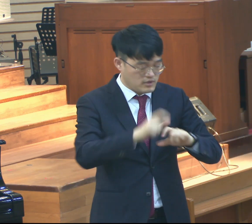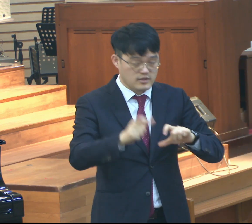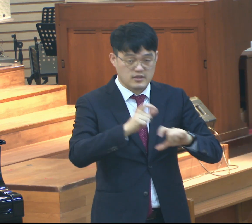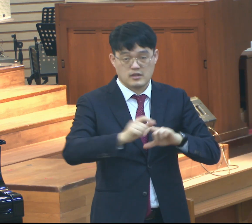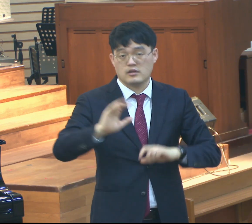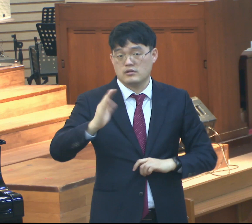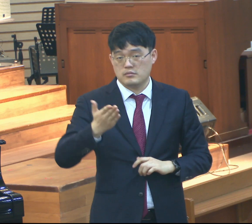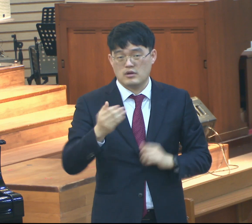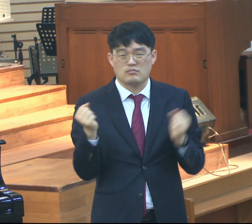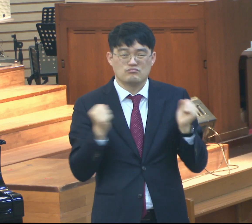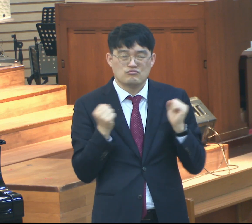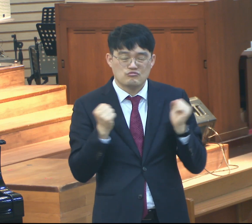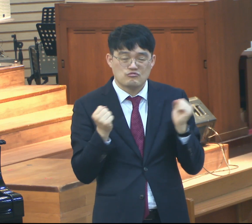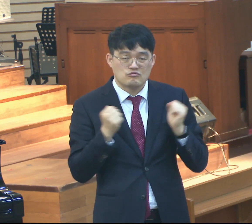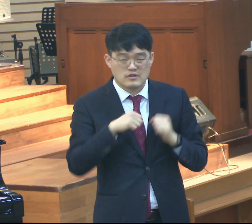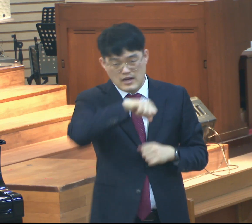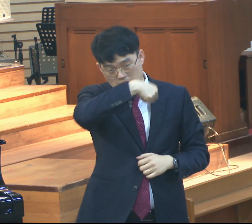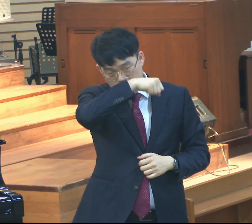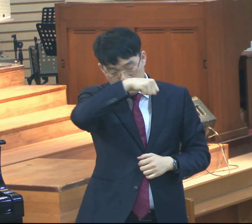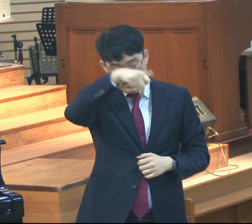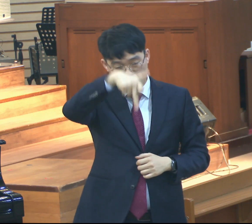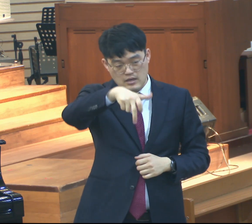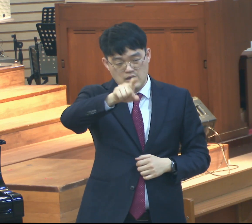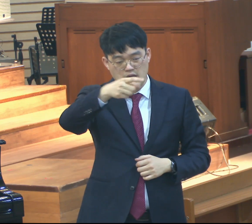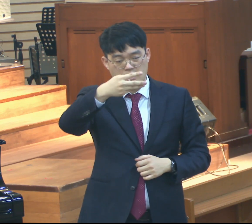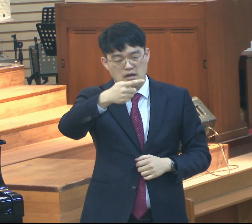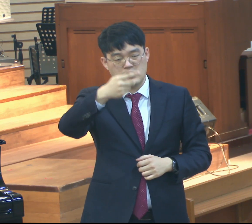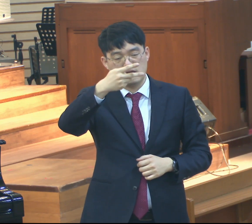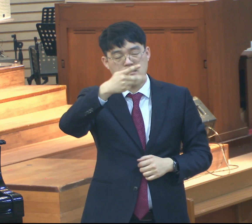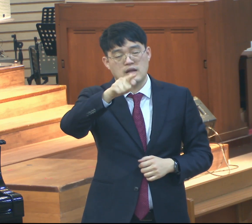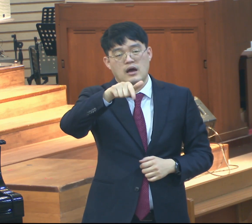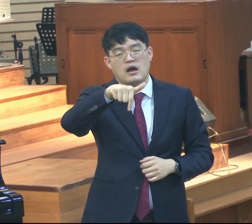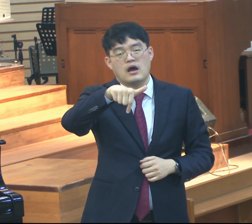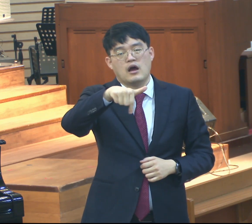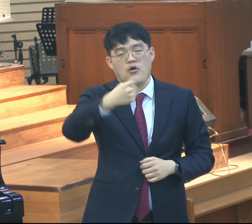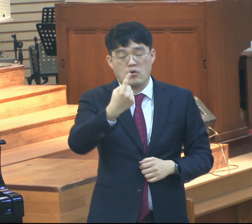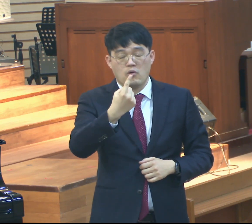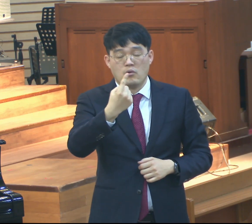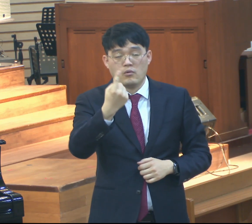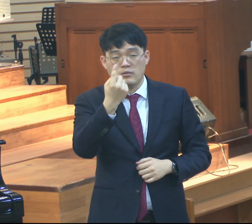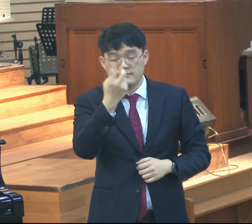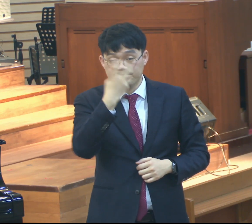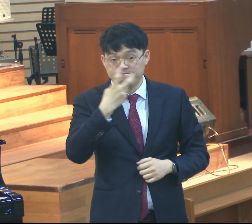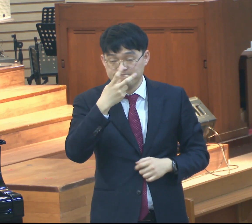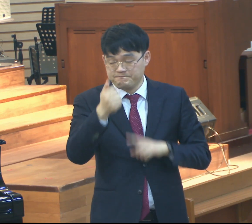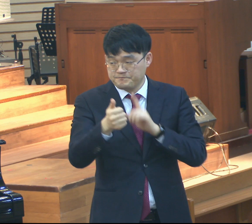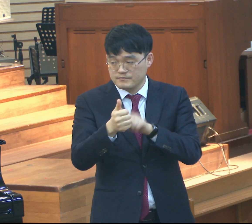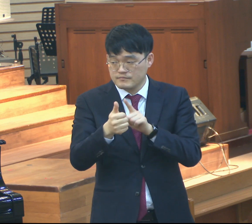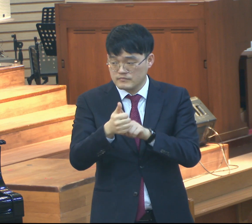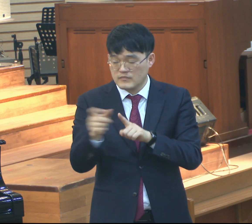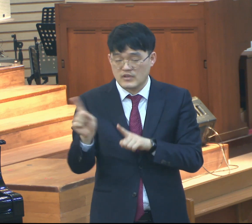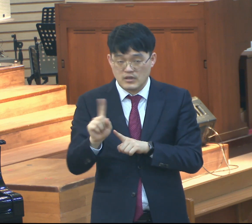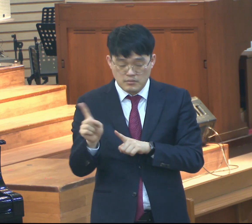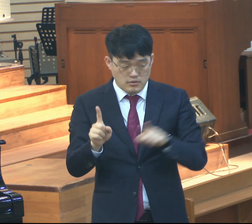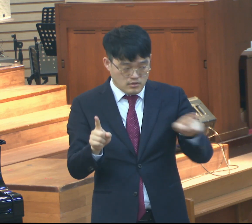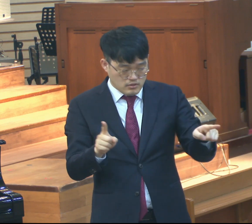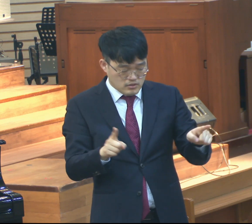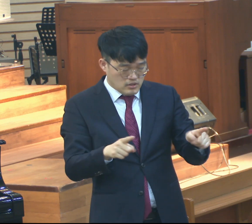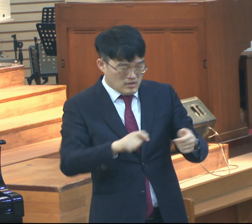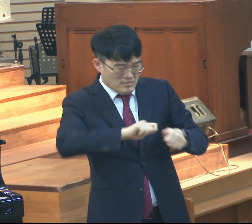북아프리카 카르타고의 감독 키프리아누스는 고민을 거듭한 끝에 차등적 처벌안을 내놓았습니다. 아무 생각 없이